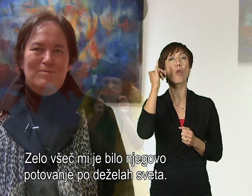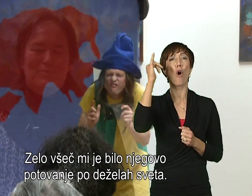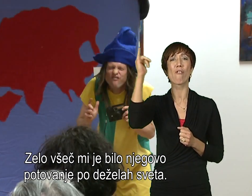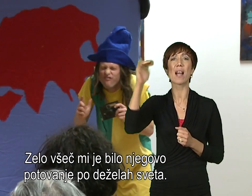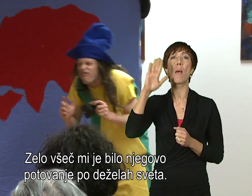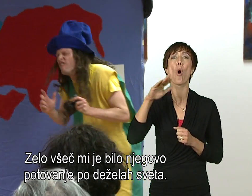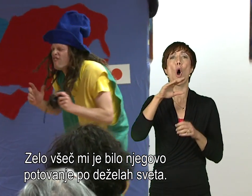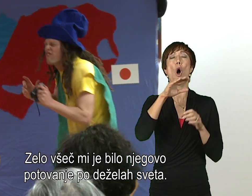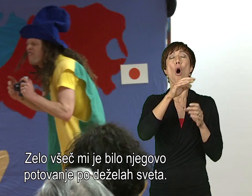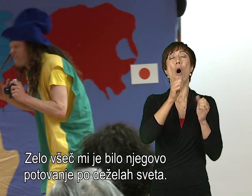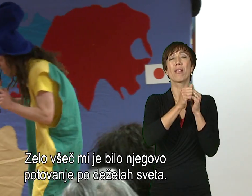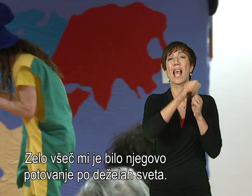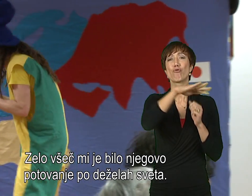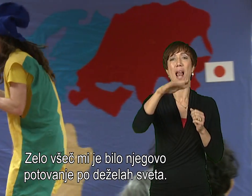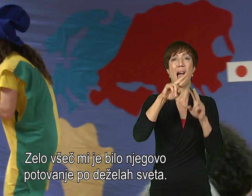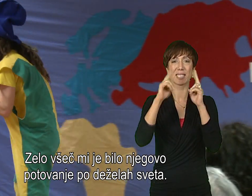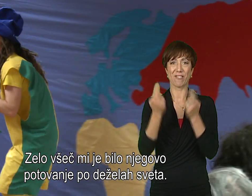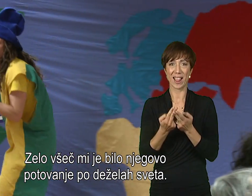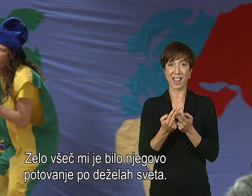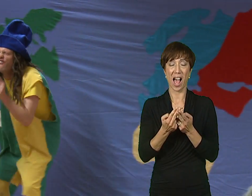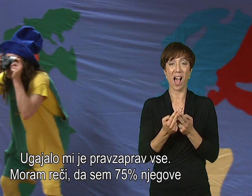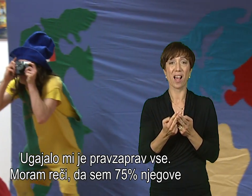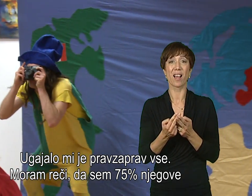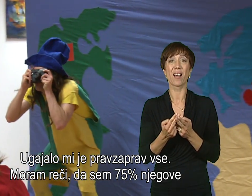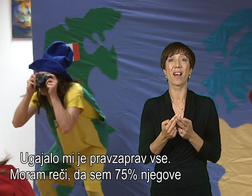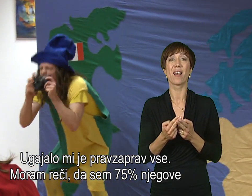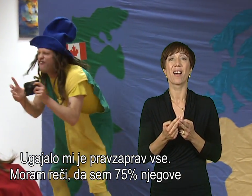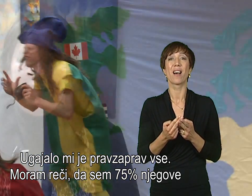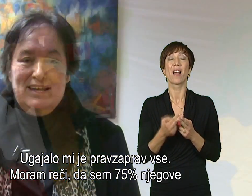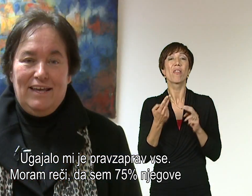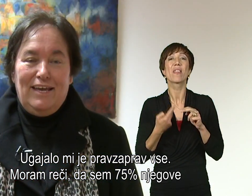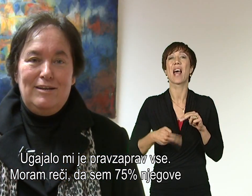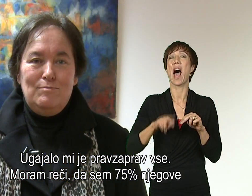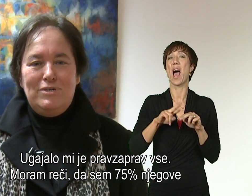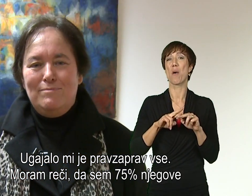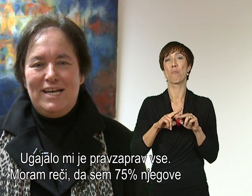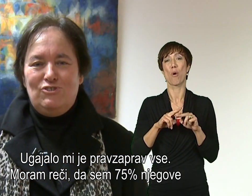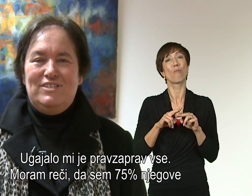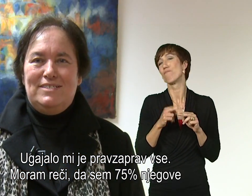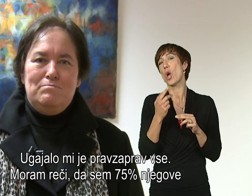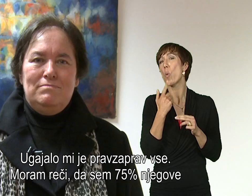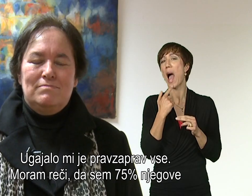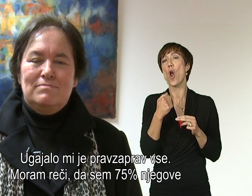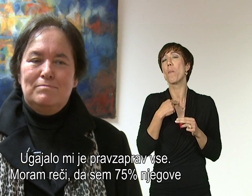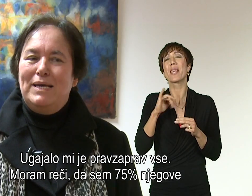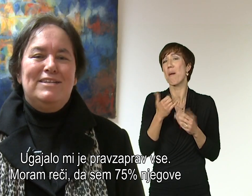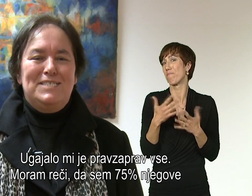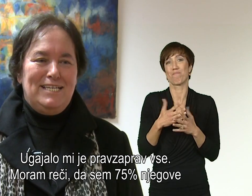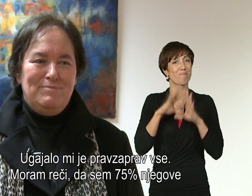njegovo potovanje po deželah sveta. Ugajalo mi je pravzaprav vse. In moram reči, da sem